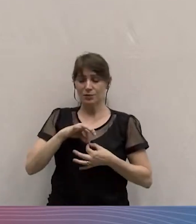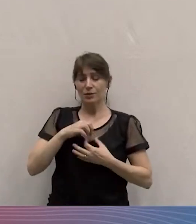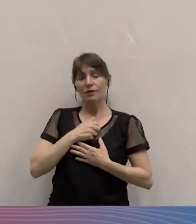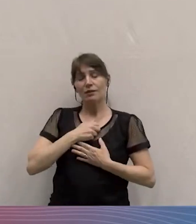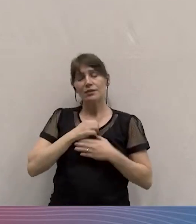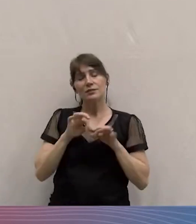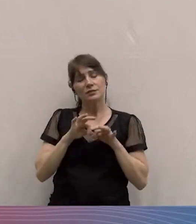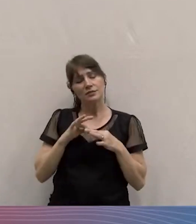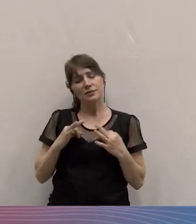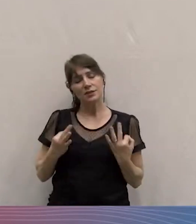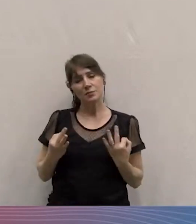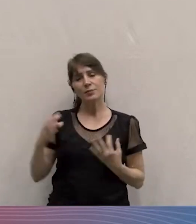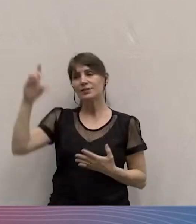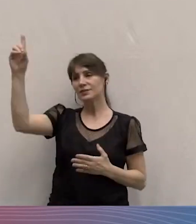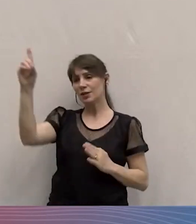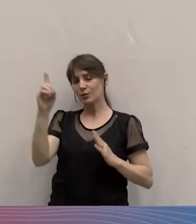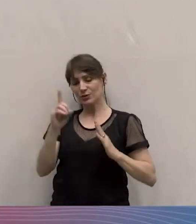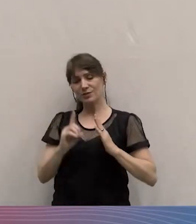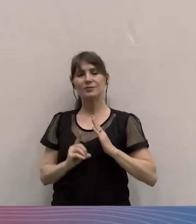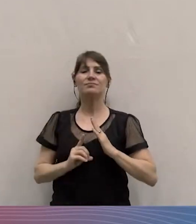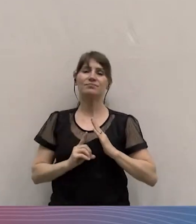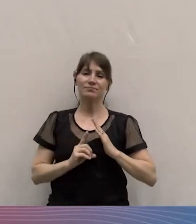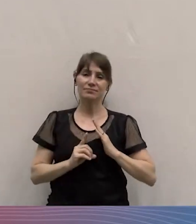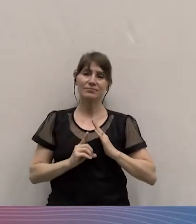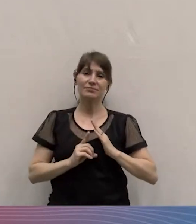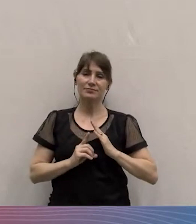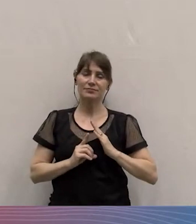contrito, Deus está com você.